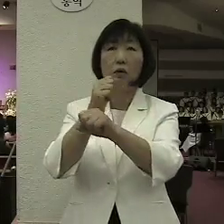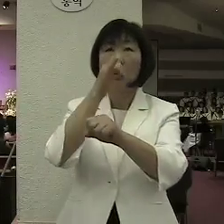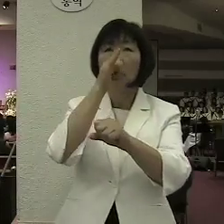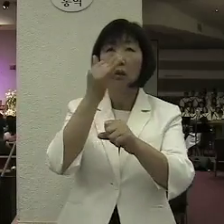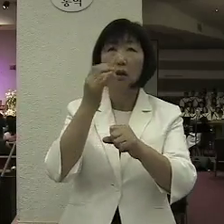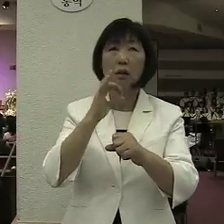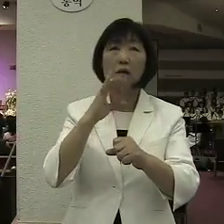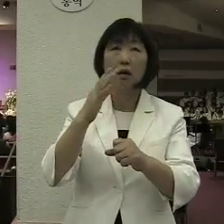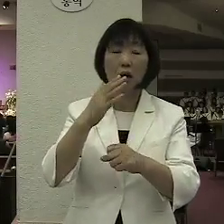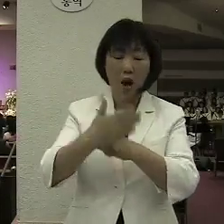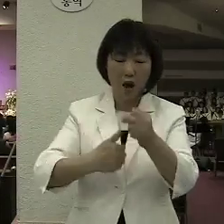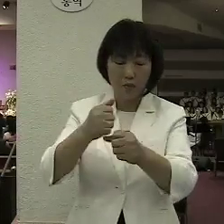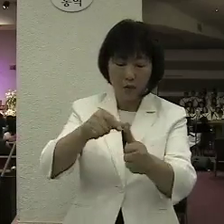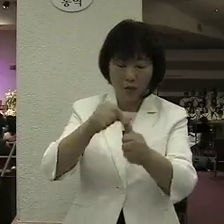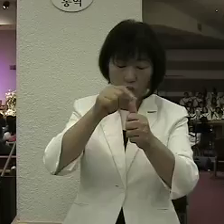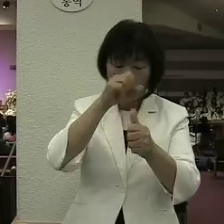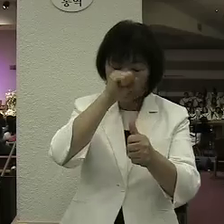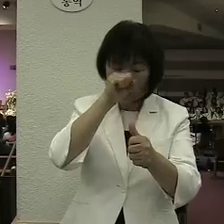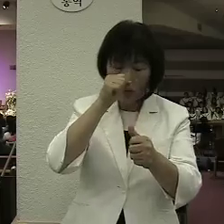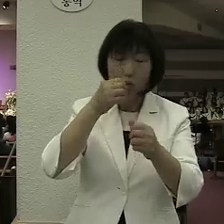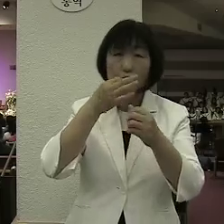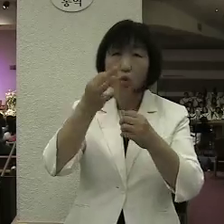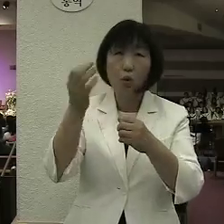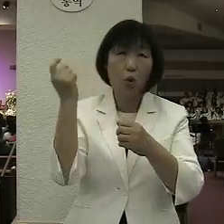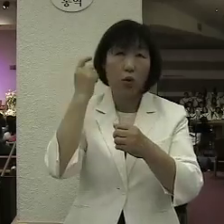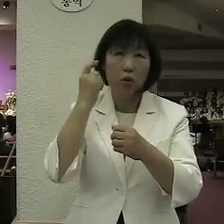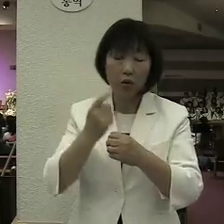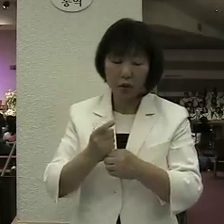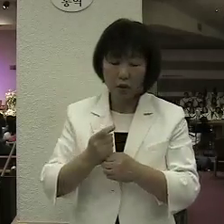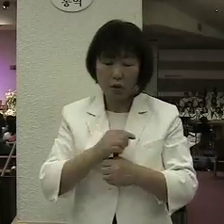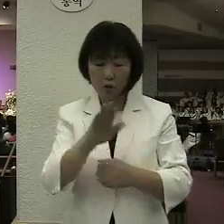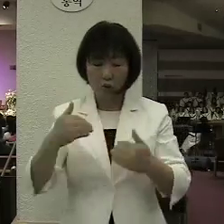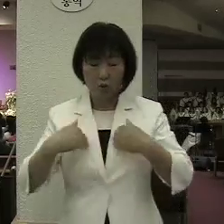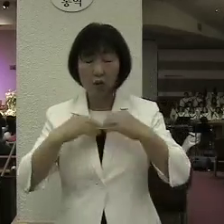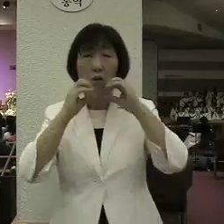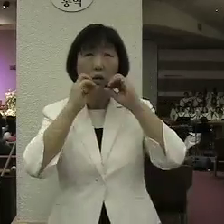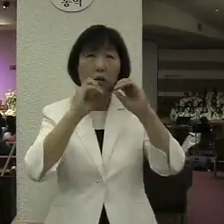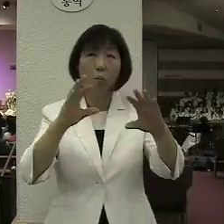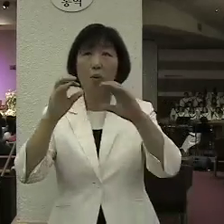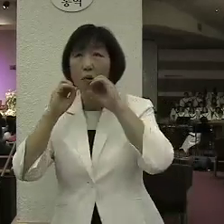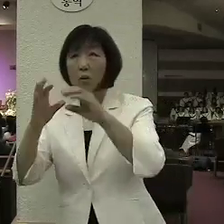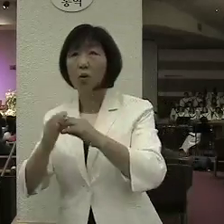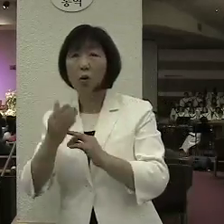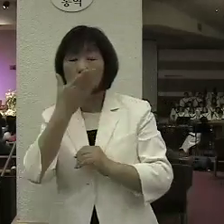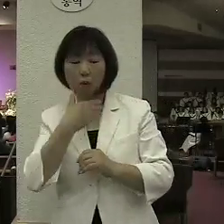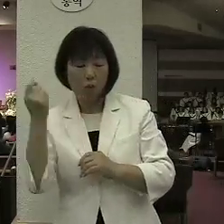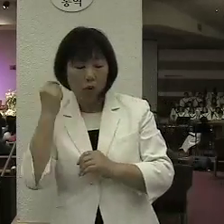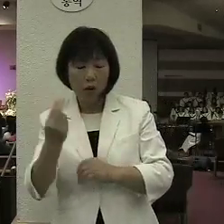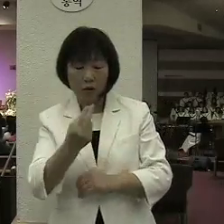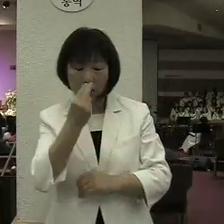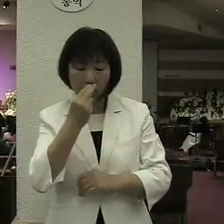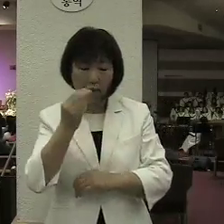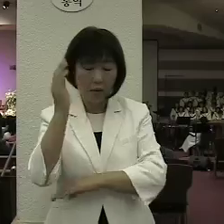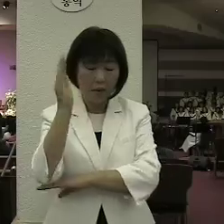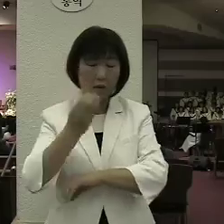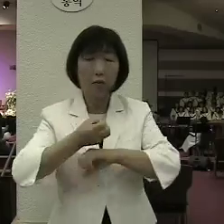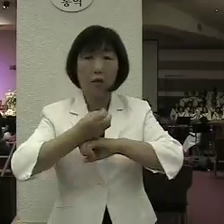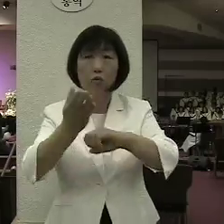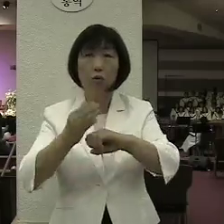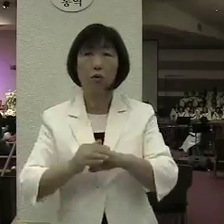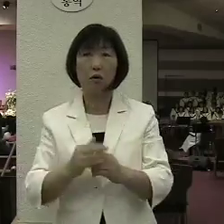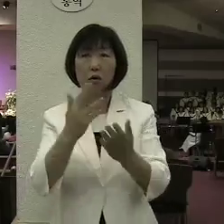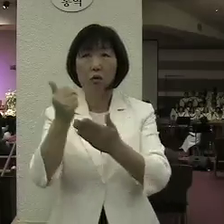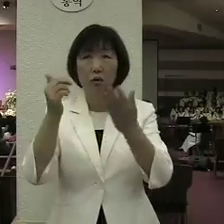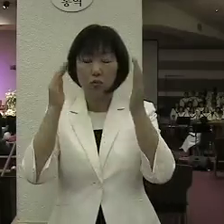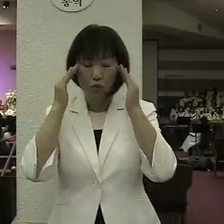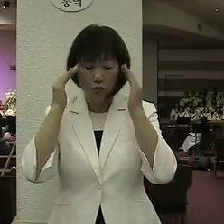눈물을 흘리고 울고 계셨지만 오늘만큼은 부활하신 주님을 주목합시다. 환경과 우리의 컨디션을 주목하지